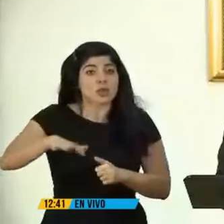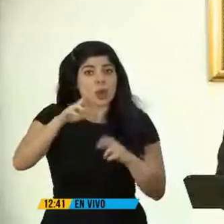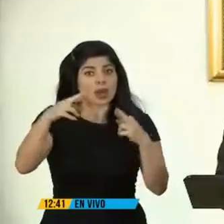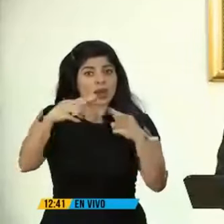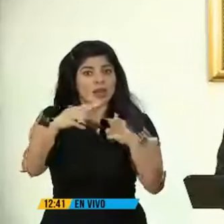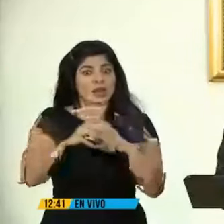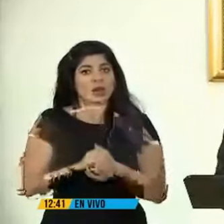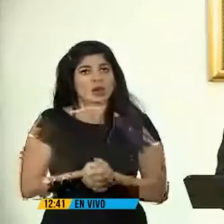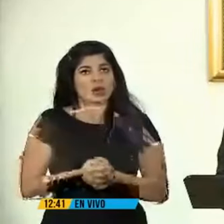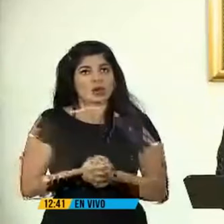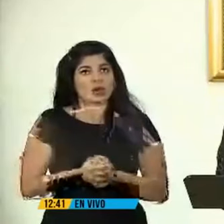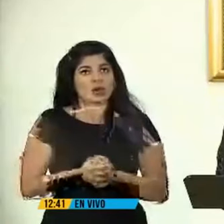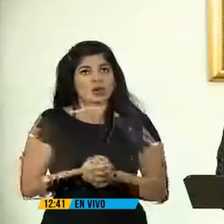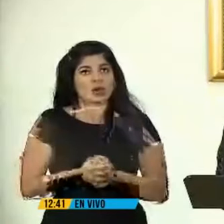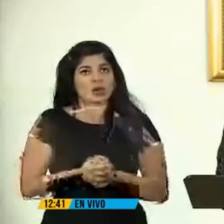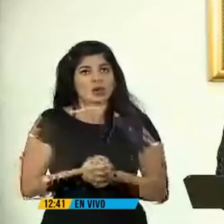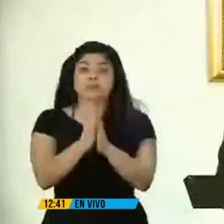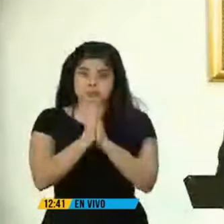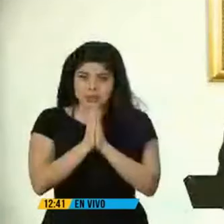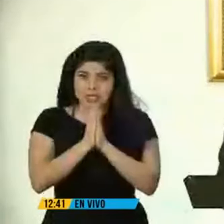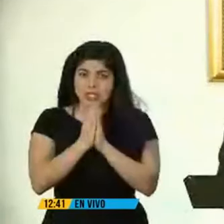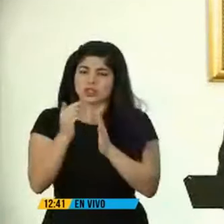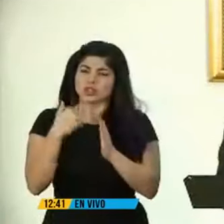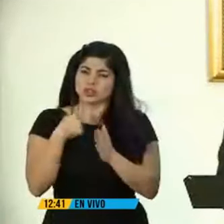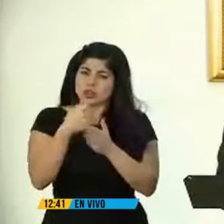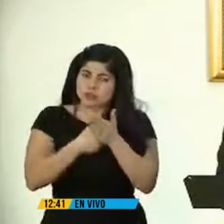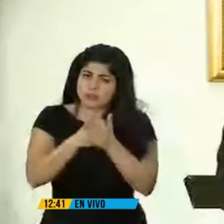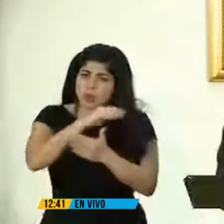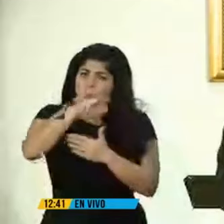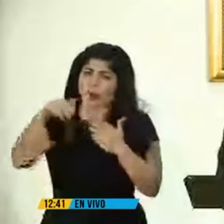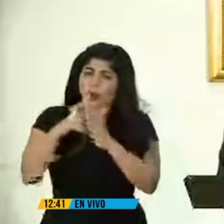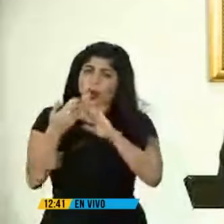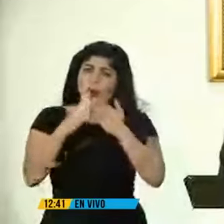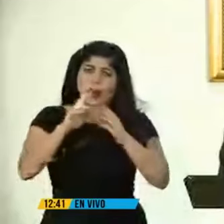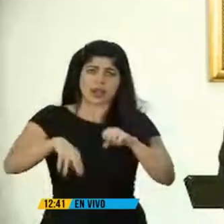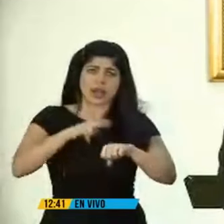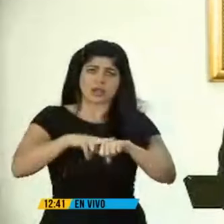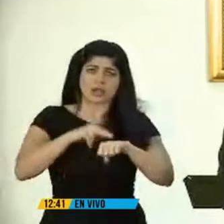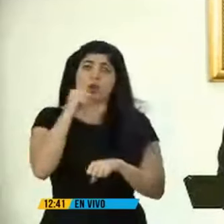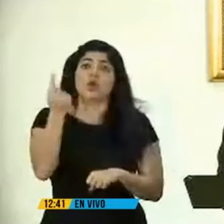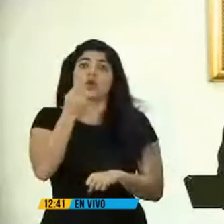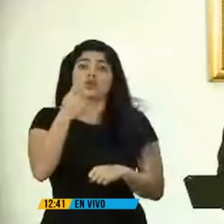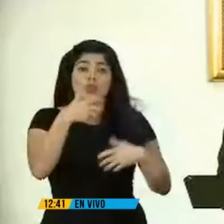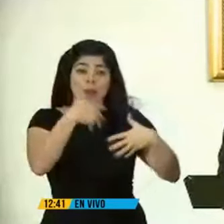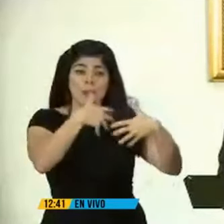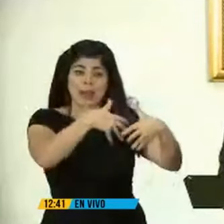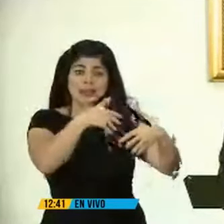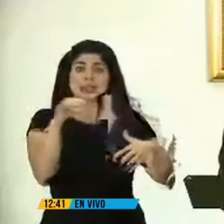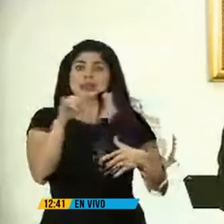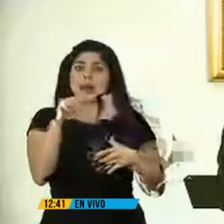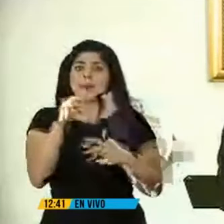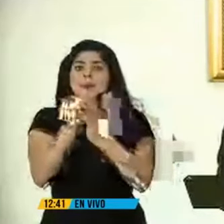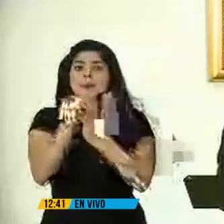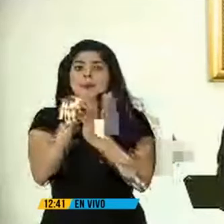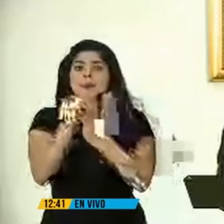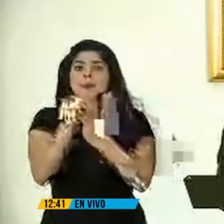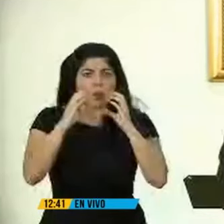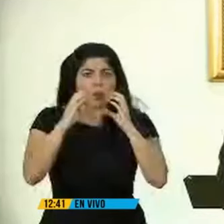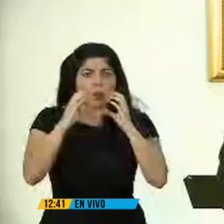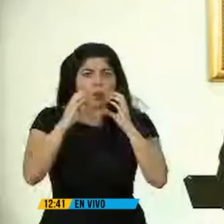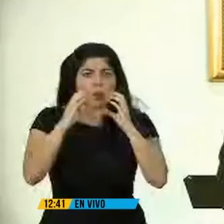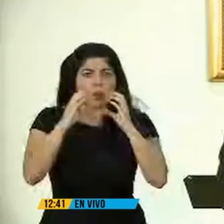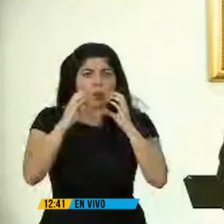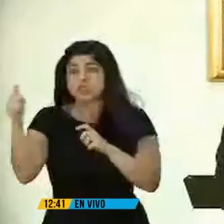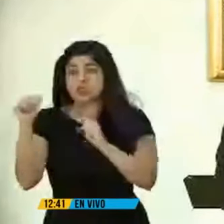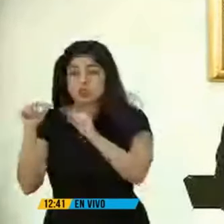lo que solicito y apelo a toda la comunidad nacional, no solo a quienes se han manifestado, también a los medios de comunicación y a los